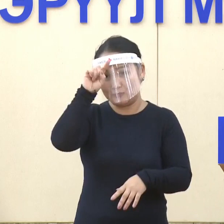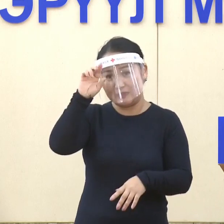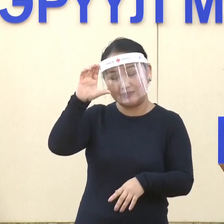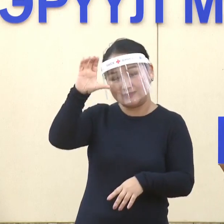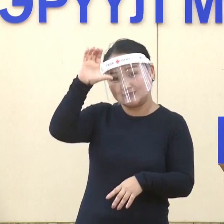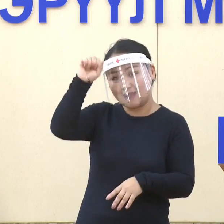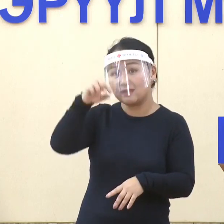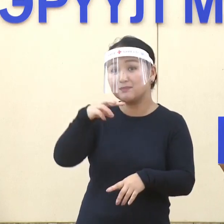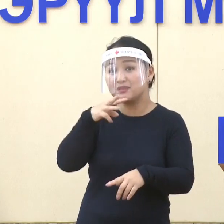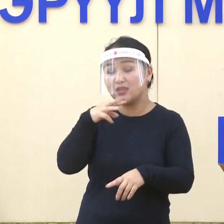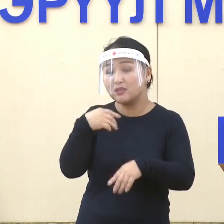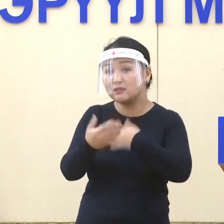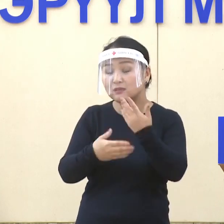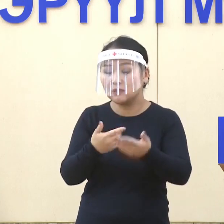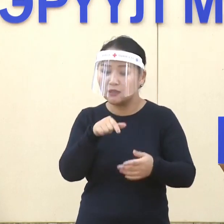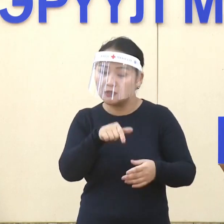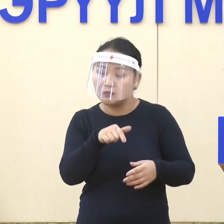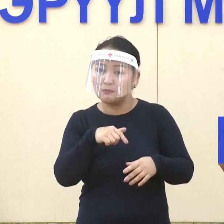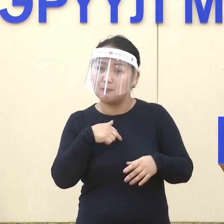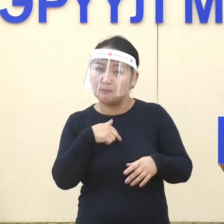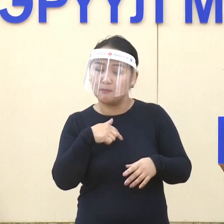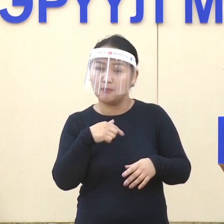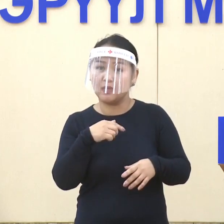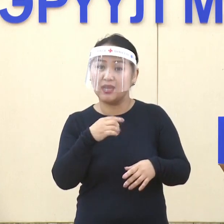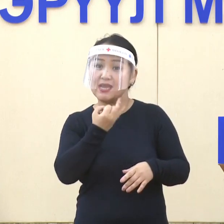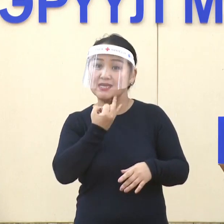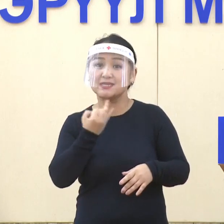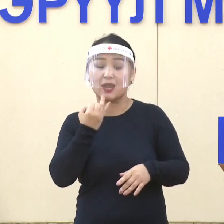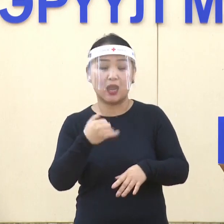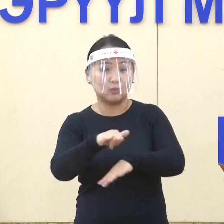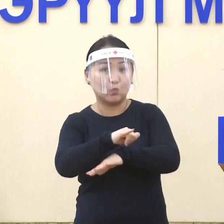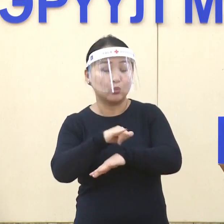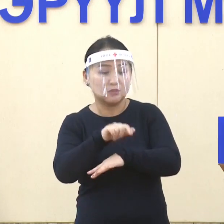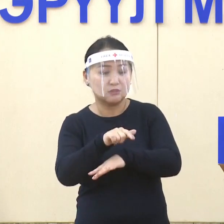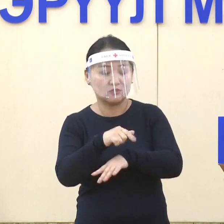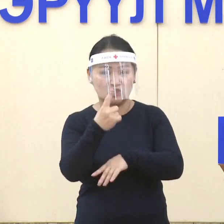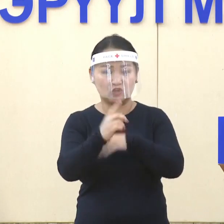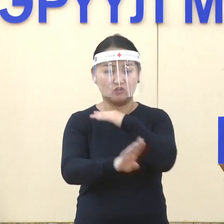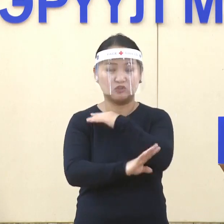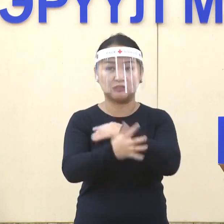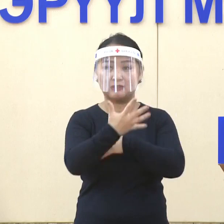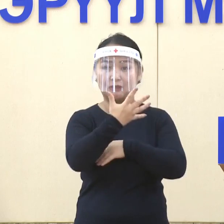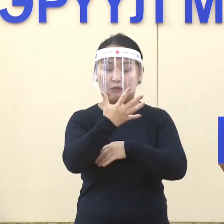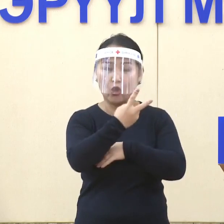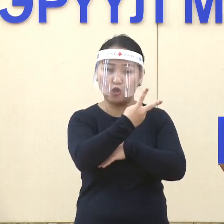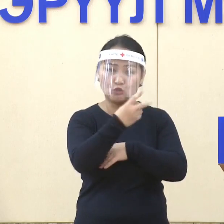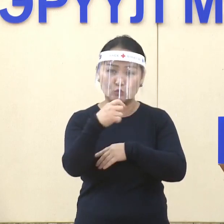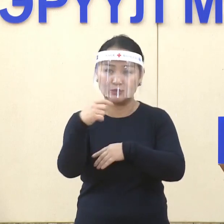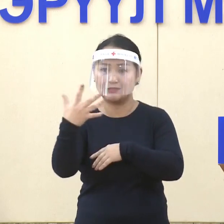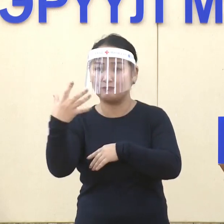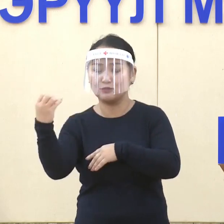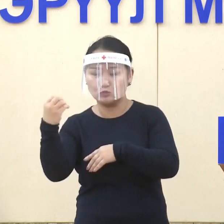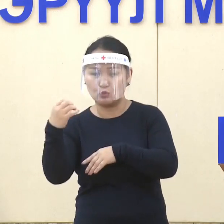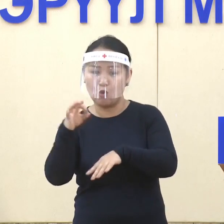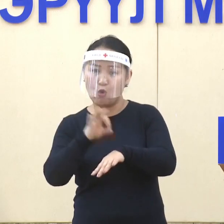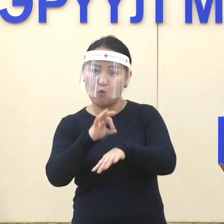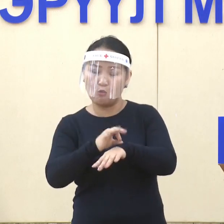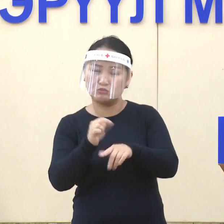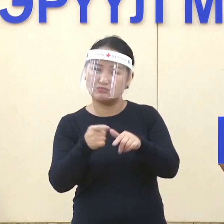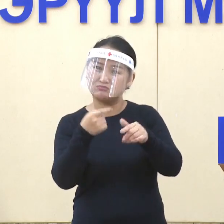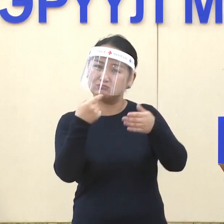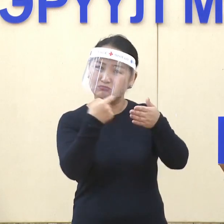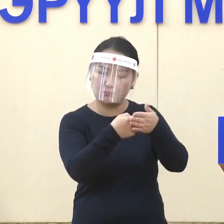мэдээлтгтээ тус улсын хувьд бол 200 одоо өдөртөө 500 гаруй 200-аас 500 тохиолдол бүртгэж байгаа учраас